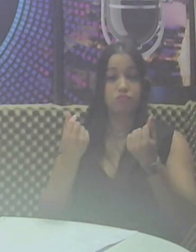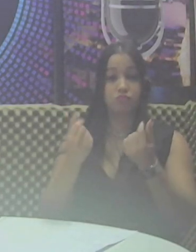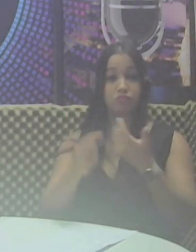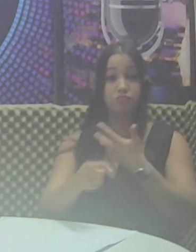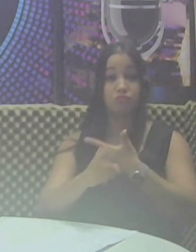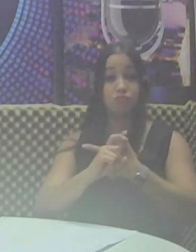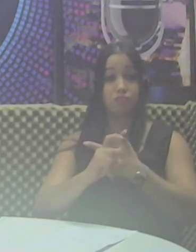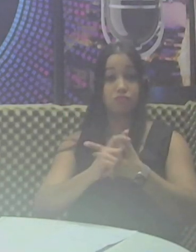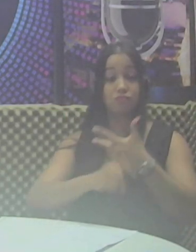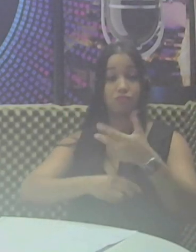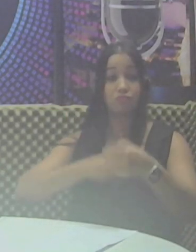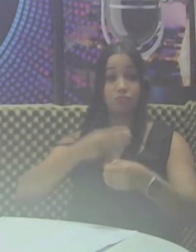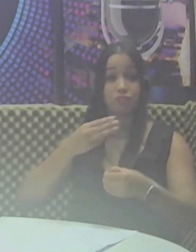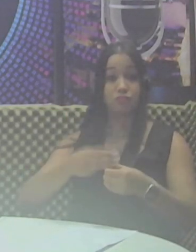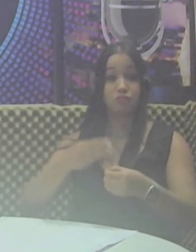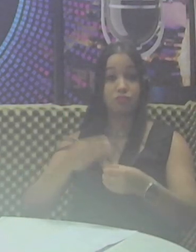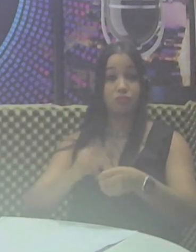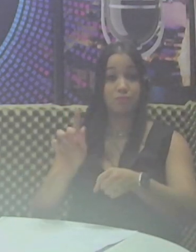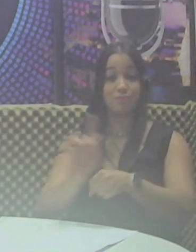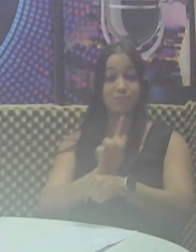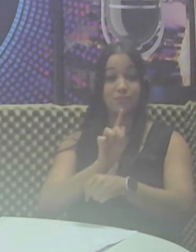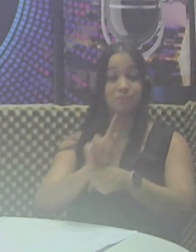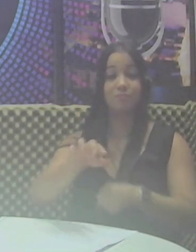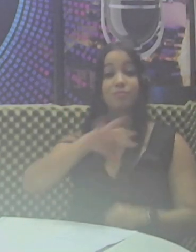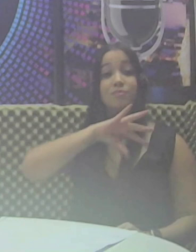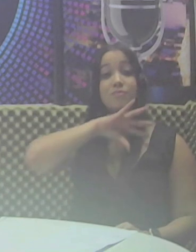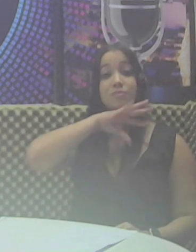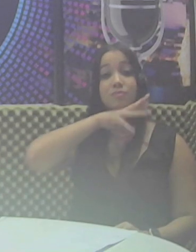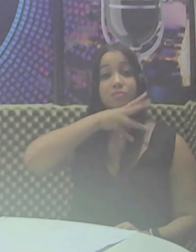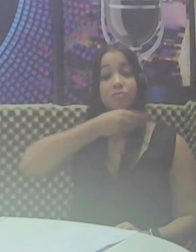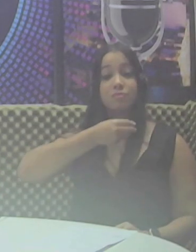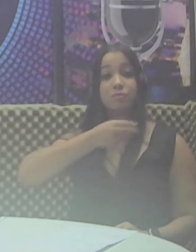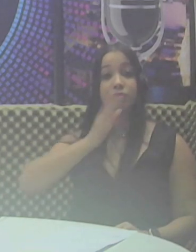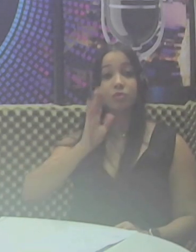sob a gestão do prefeito Odelmo Leão, já chegavam a